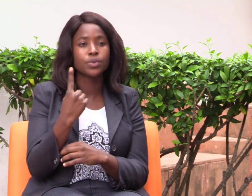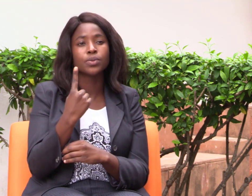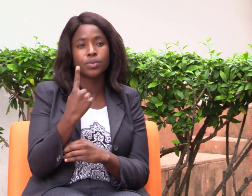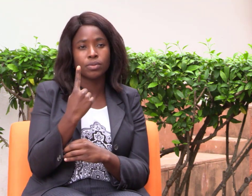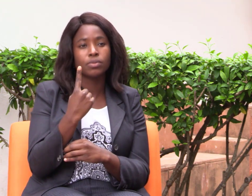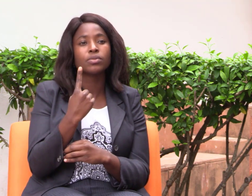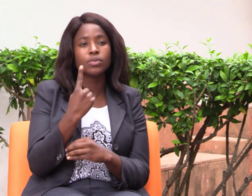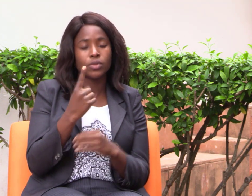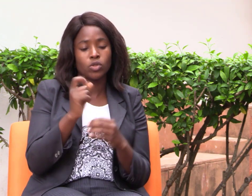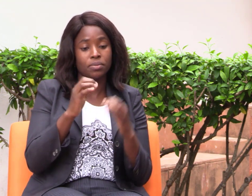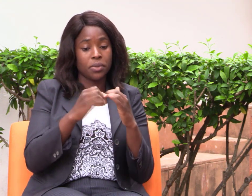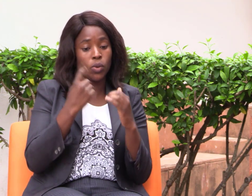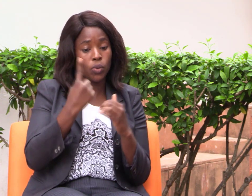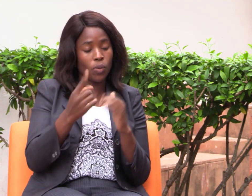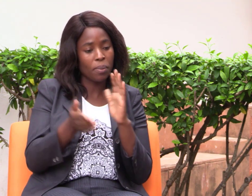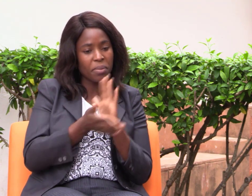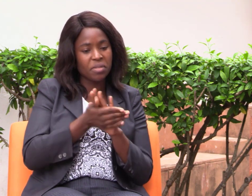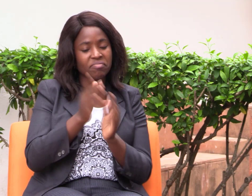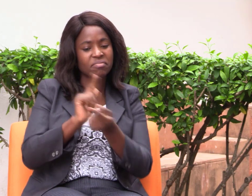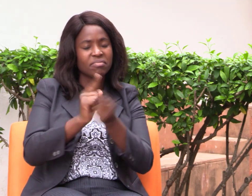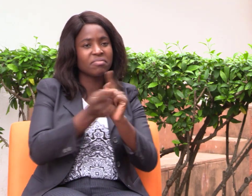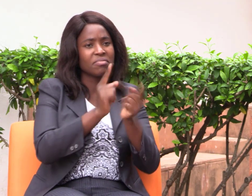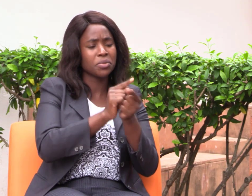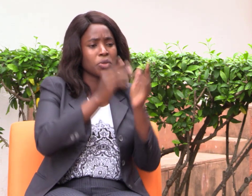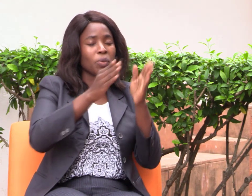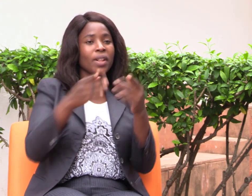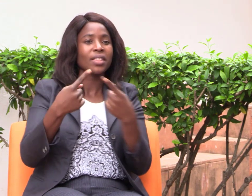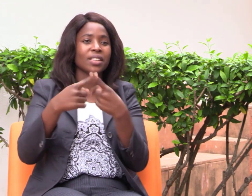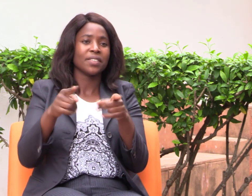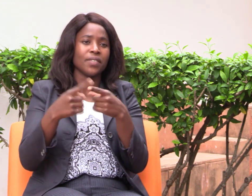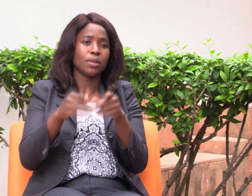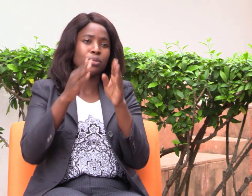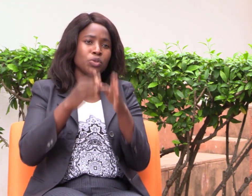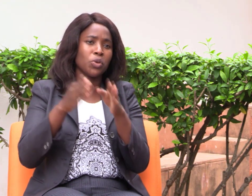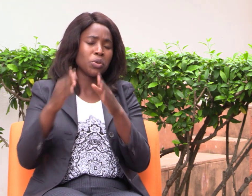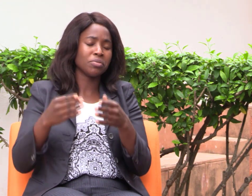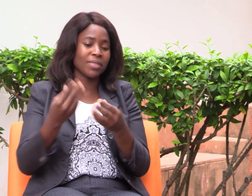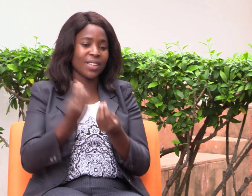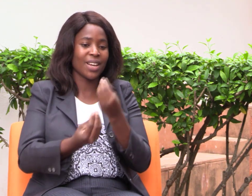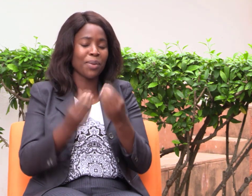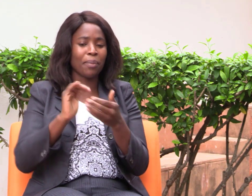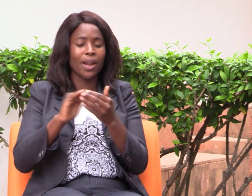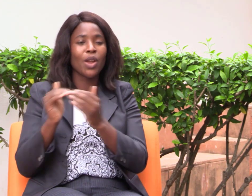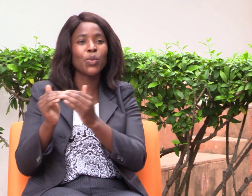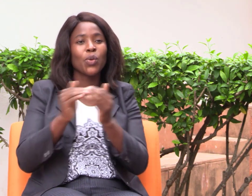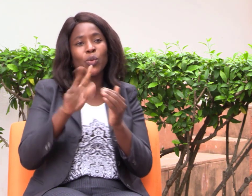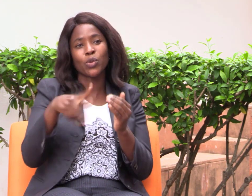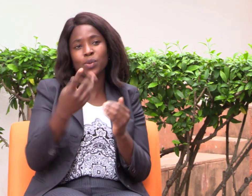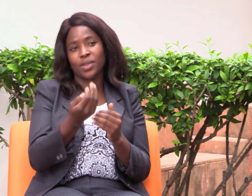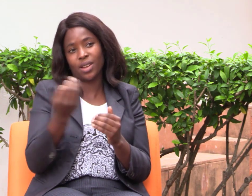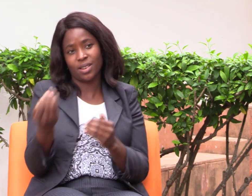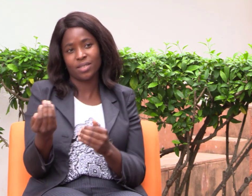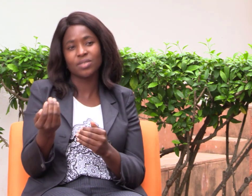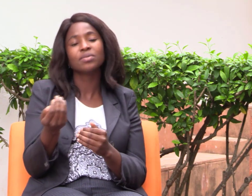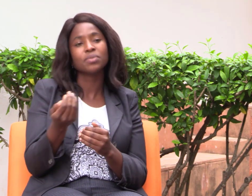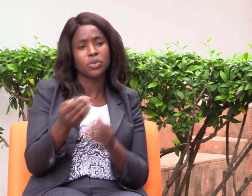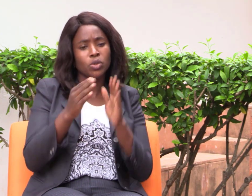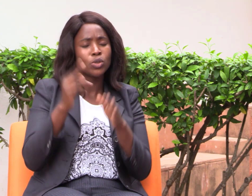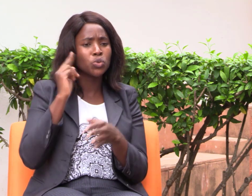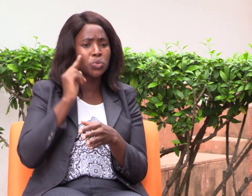comecei a frequentar a escola especial número 1, onde também conheci muitas pessoas ou muitas crianças surdas